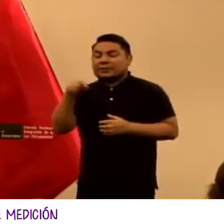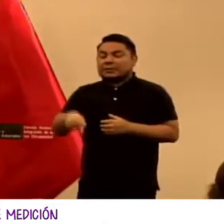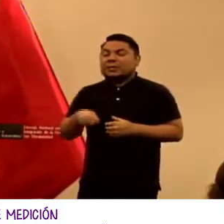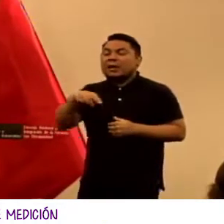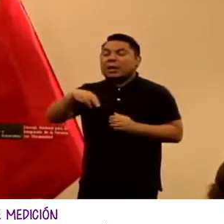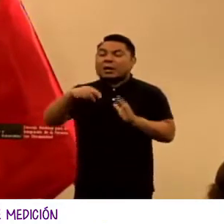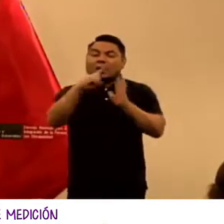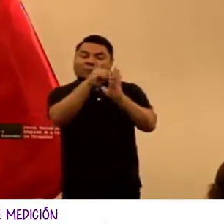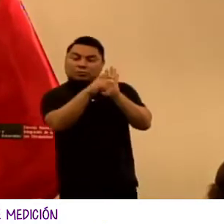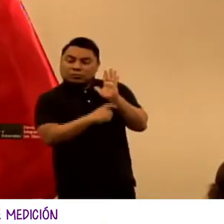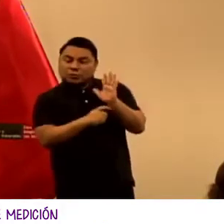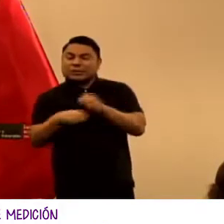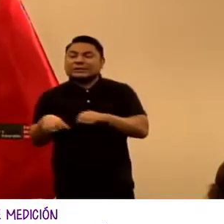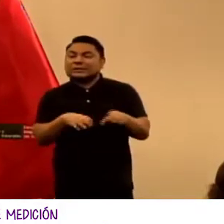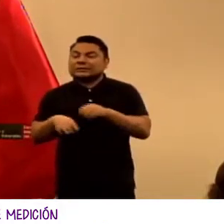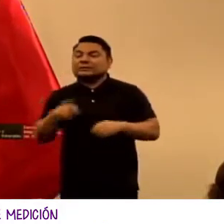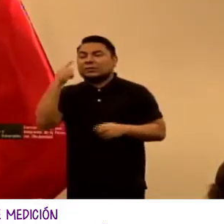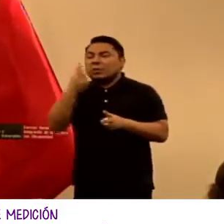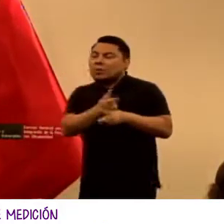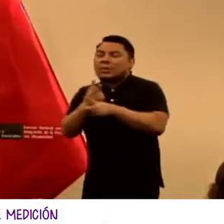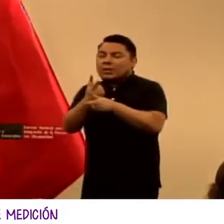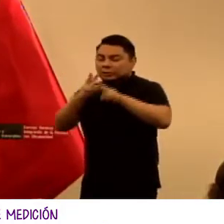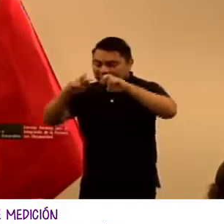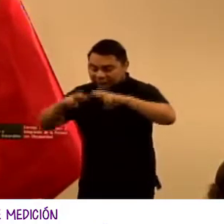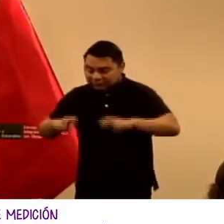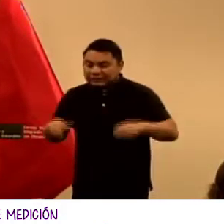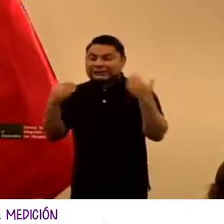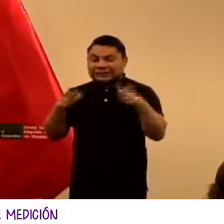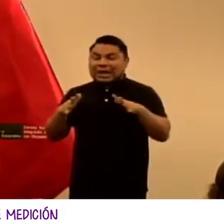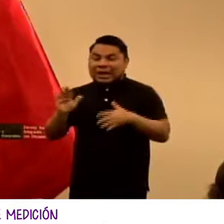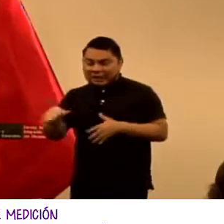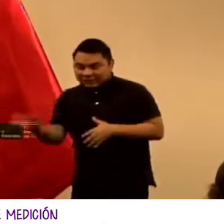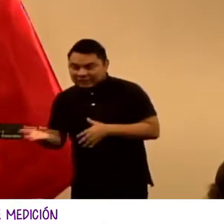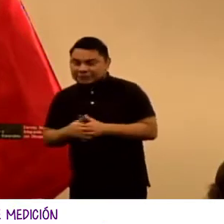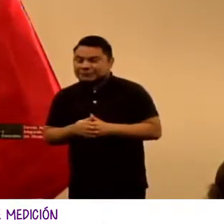se realizó tras una cuidadosa revisión de lo que ya existía